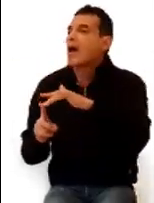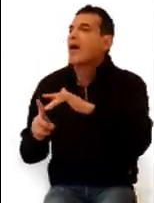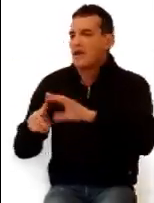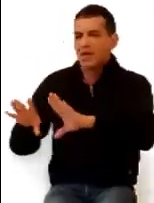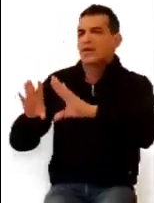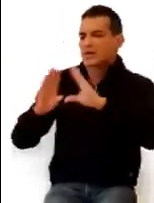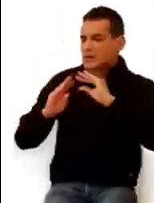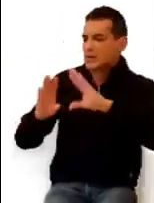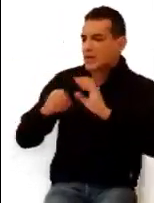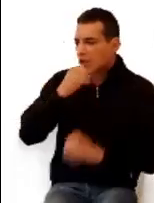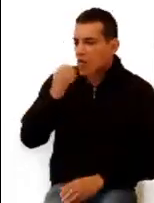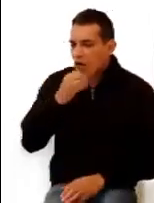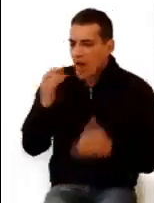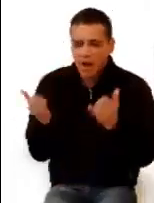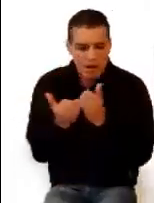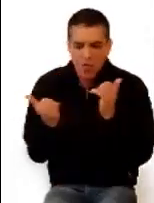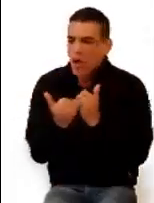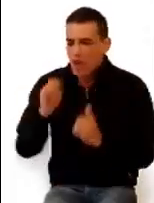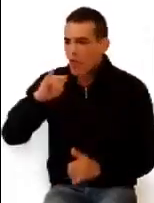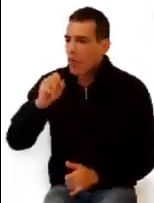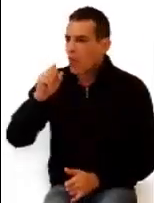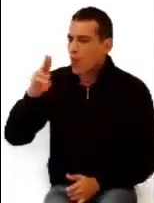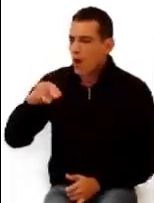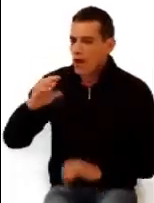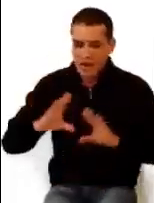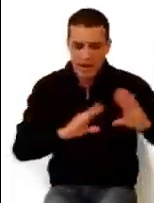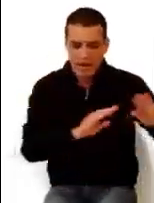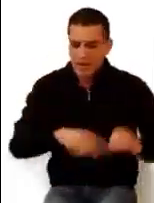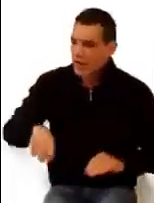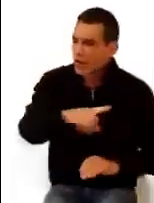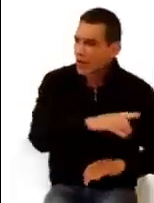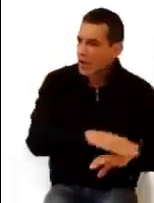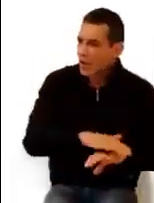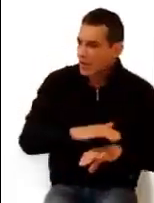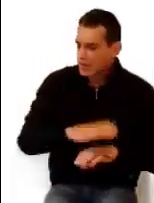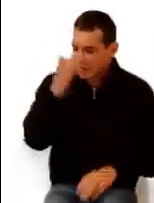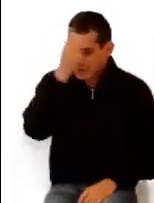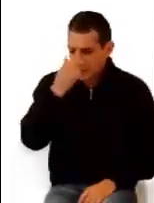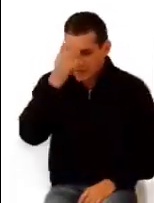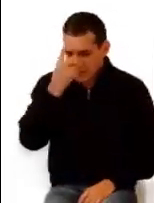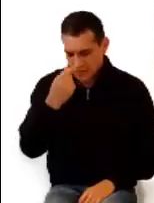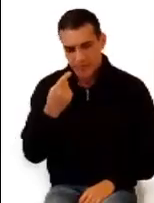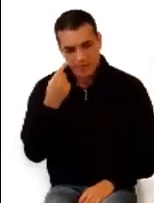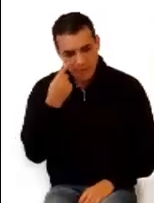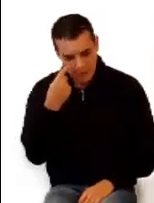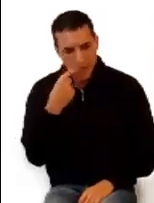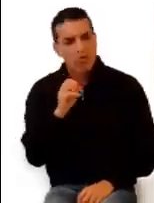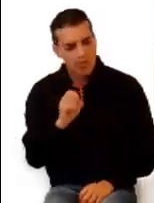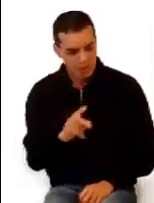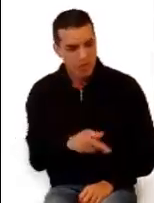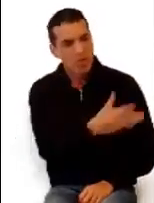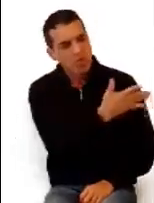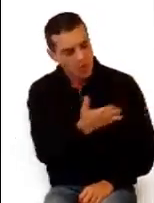orar como Juan enseñó a sus discípulos. Entonces Jesús les dijo: Cuando oren,